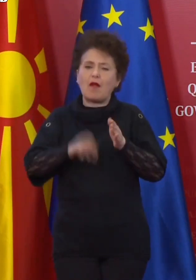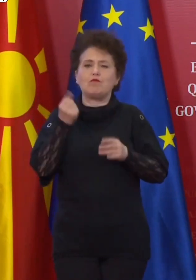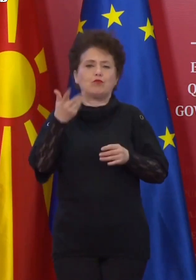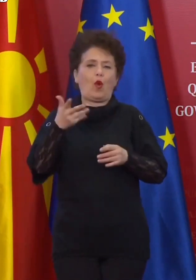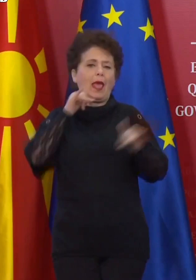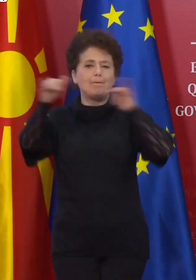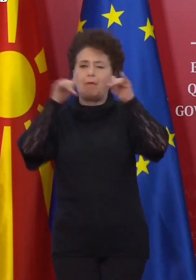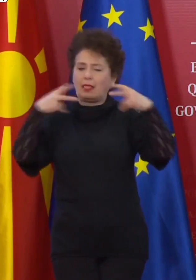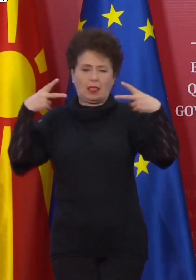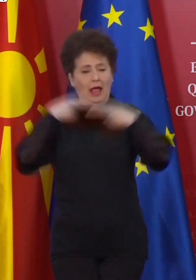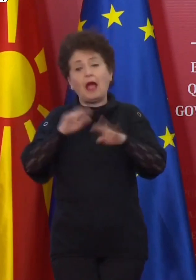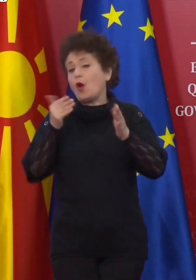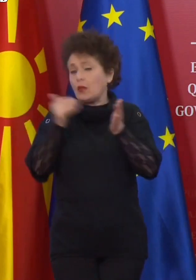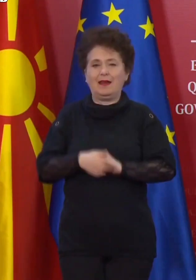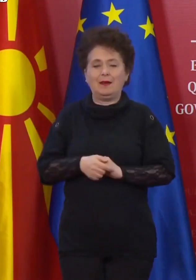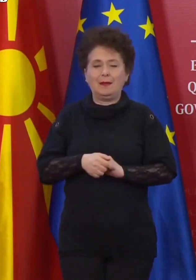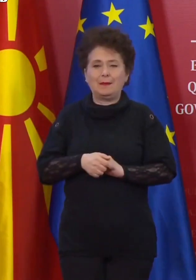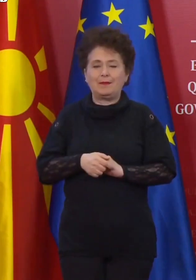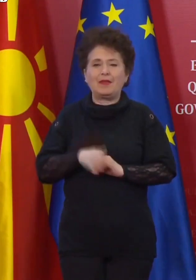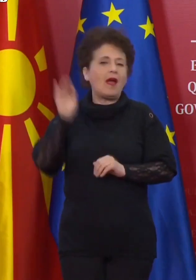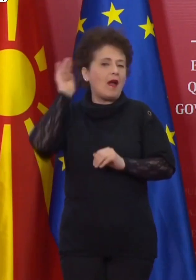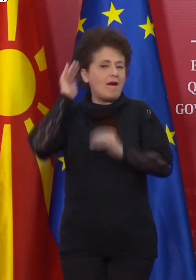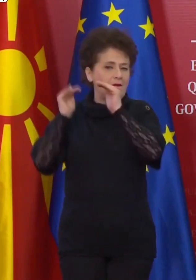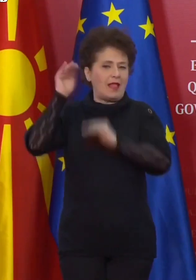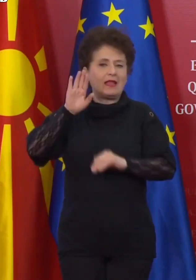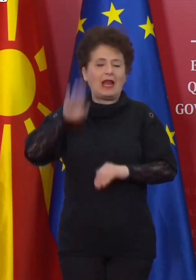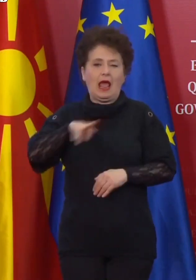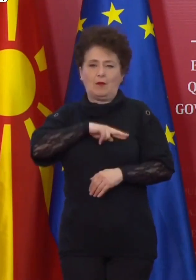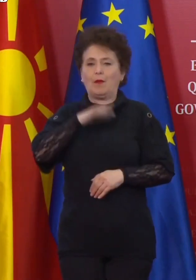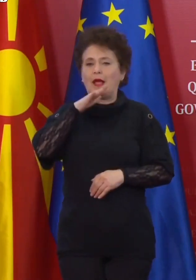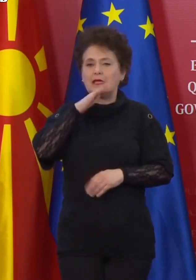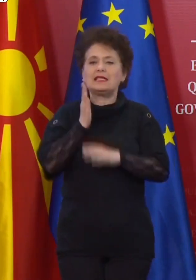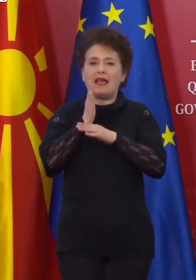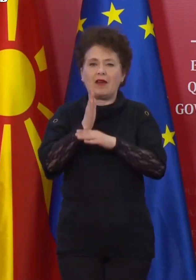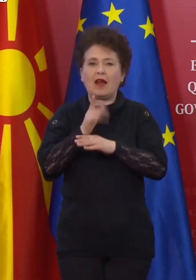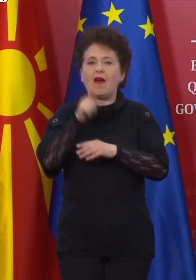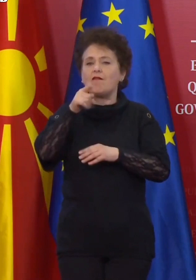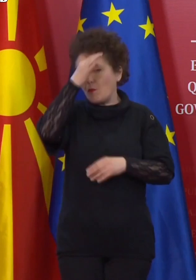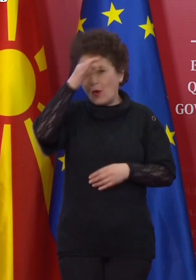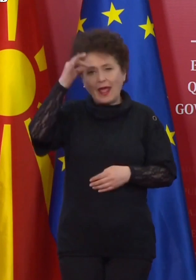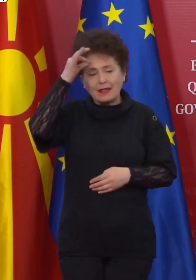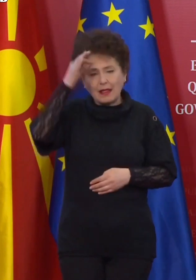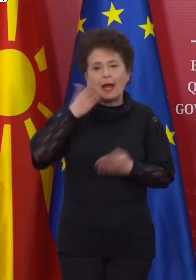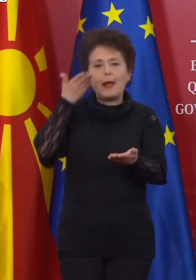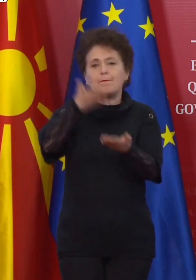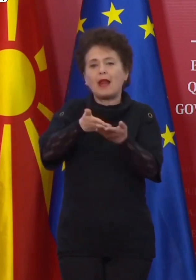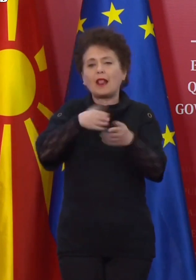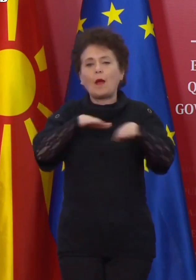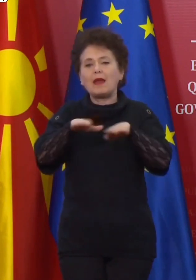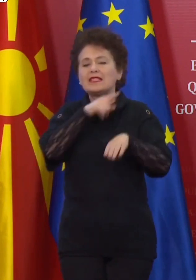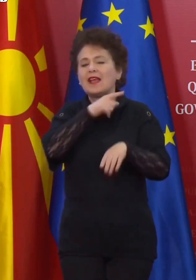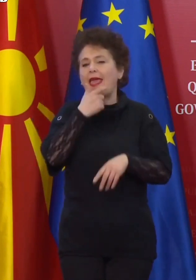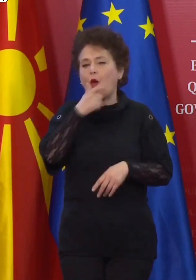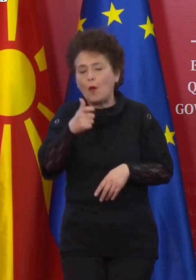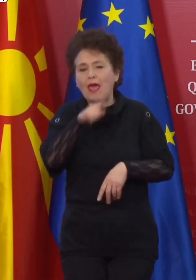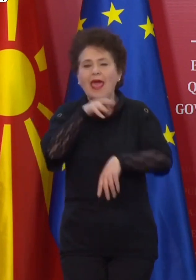доколку и тоа е потребно, ќе применеме и таа мерка. Владата на Република Северна Македонија во понеделник на предлог на Министерството за економија и